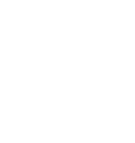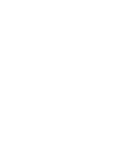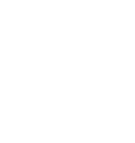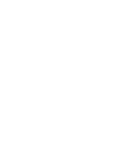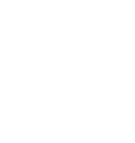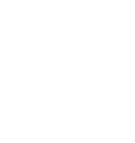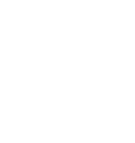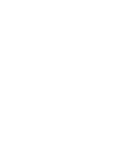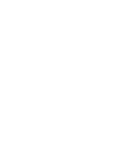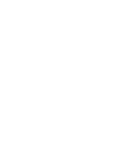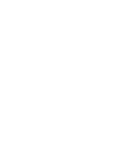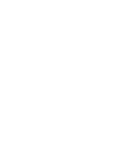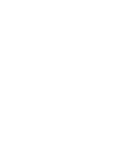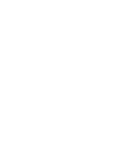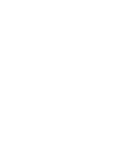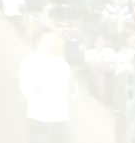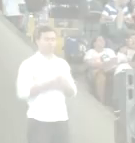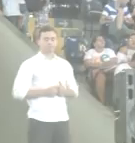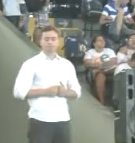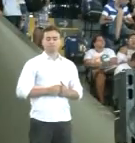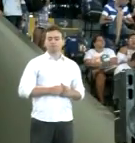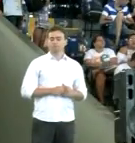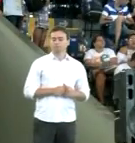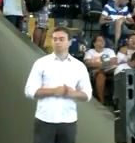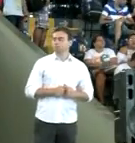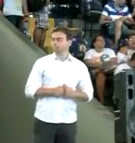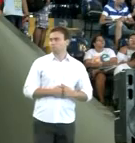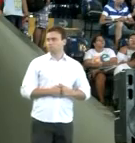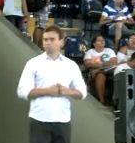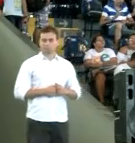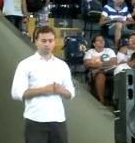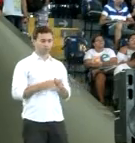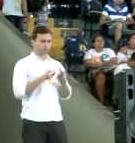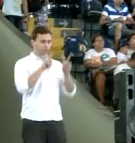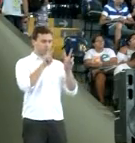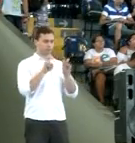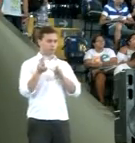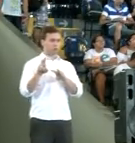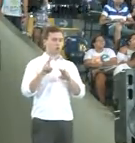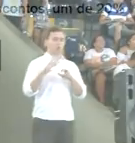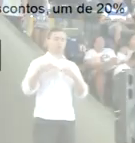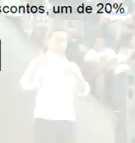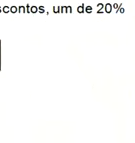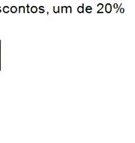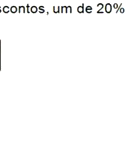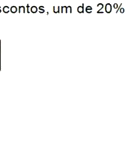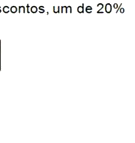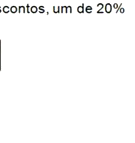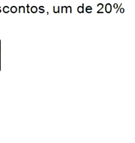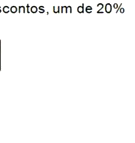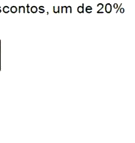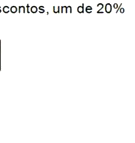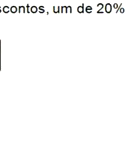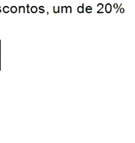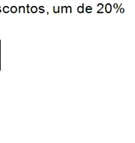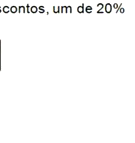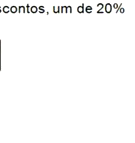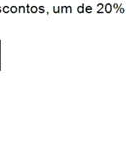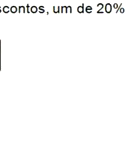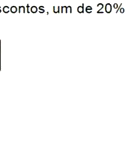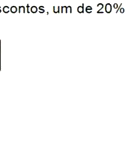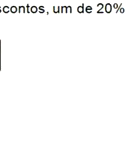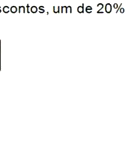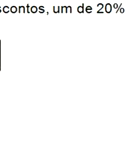0,5. Beleza? Ok. Vamos para o próximo passo. Aumentos e descontos sucessivos. É